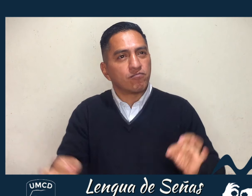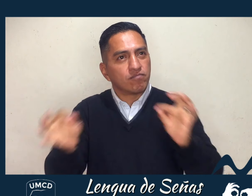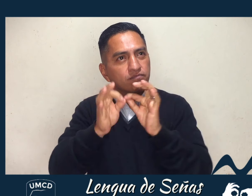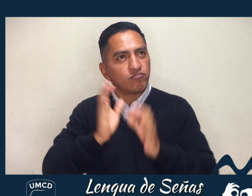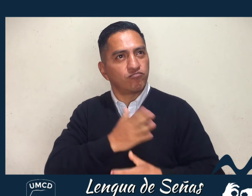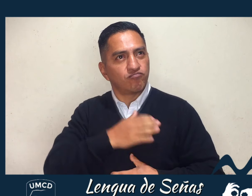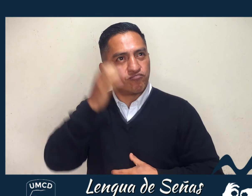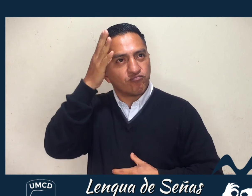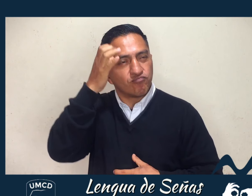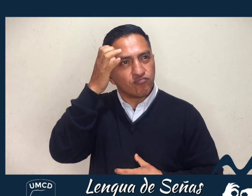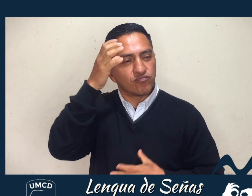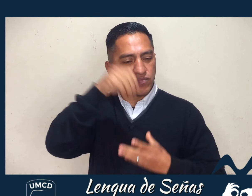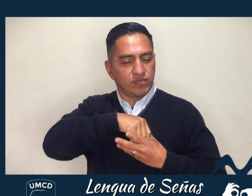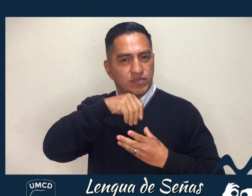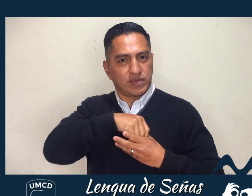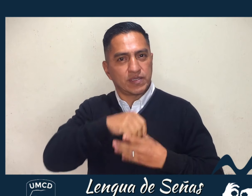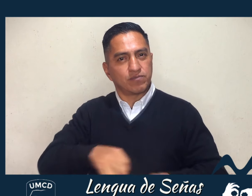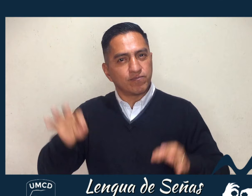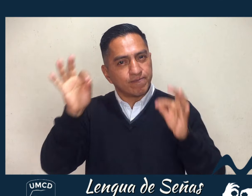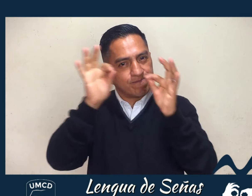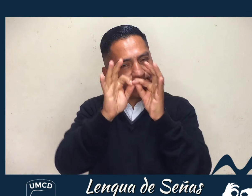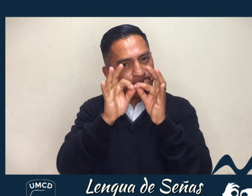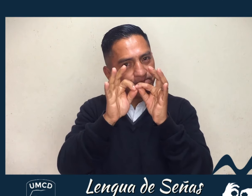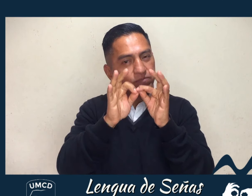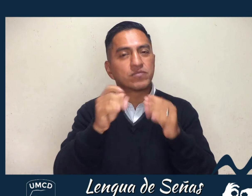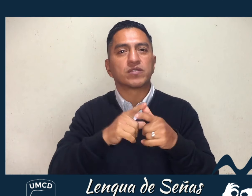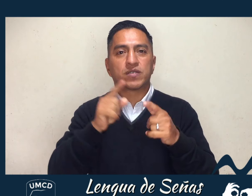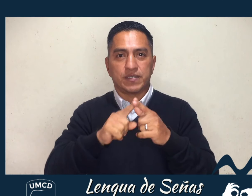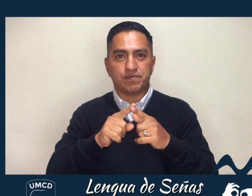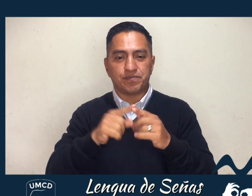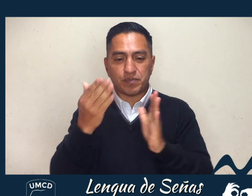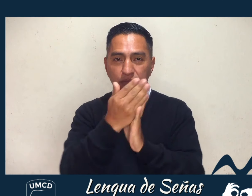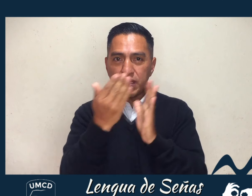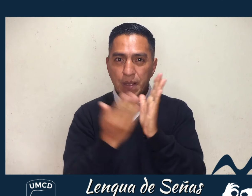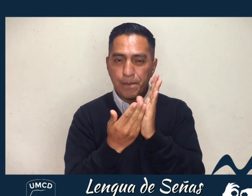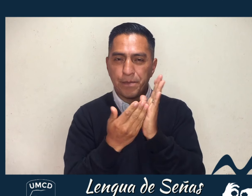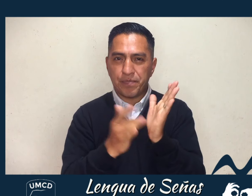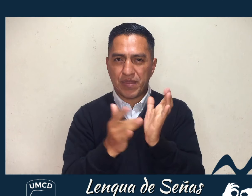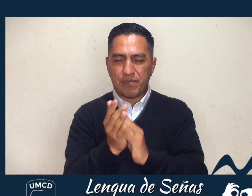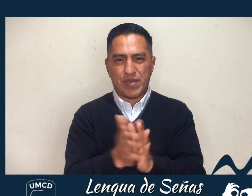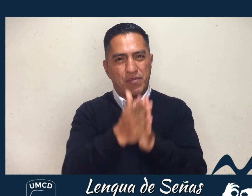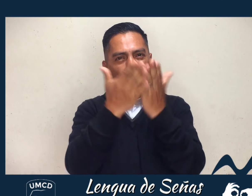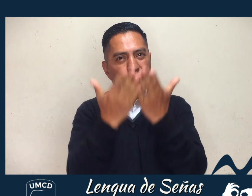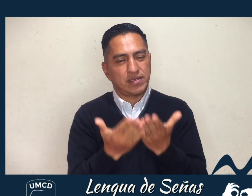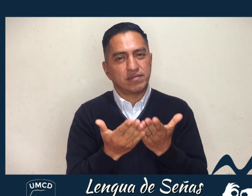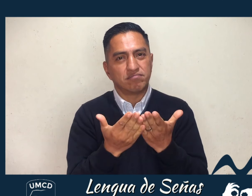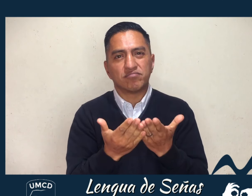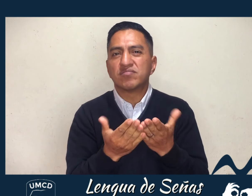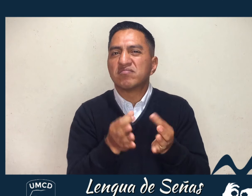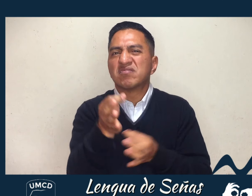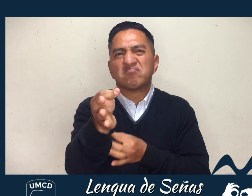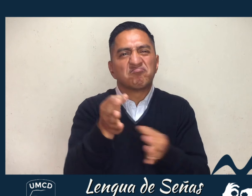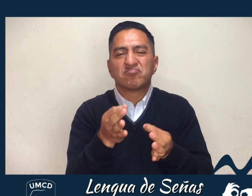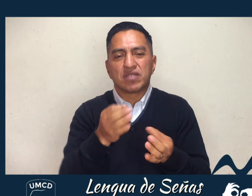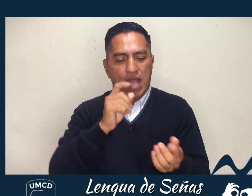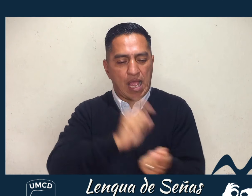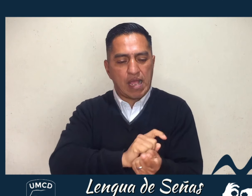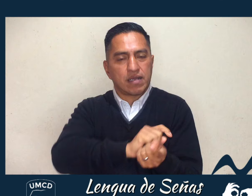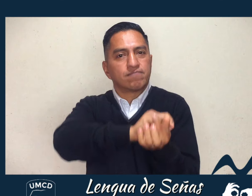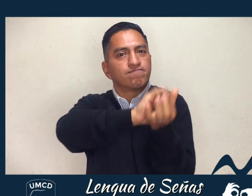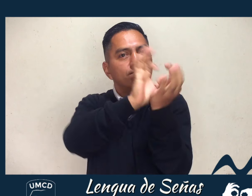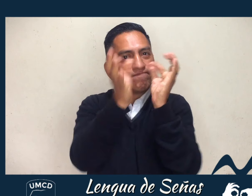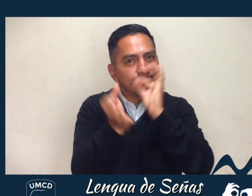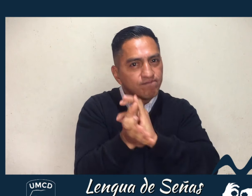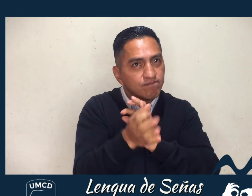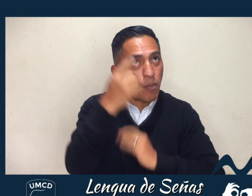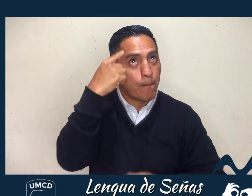las creencias, afectos y compromisos que tenemos. Así el apóstol Pablo en Romanos 12, versículos 1 y 2 nos llama a